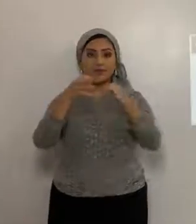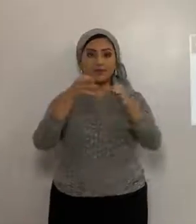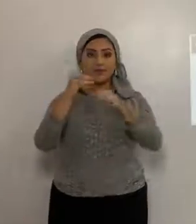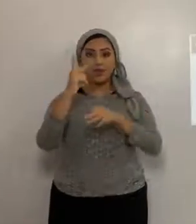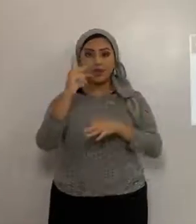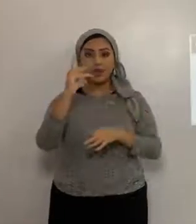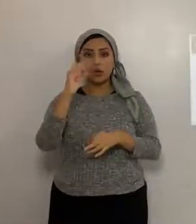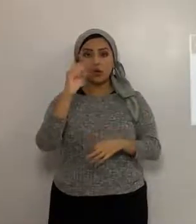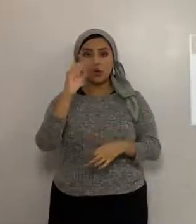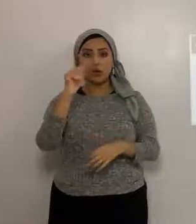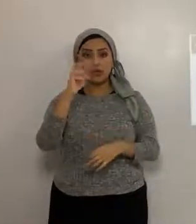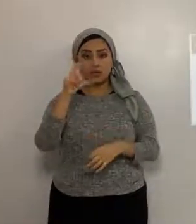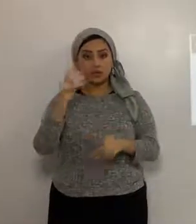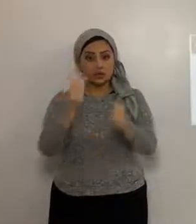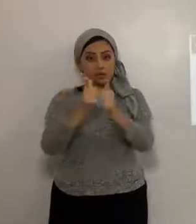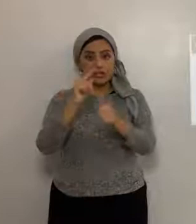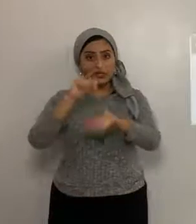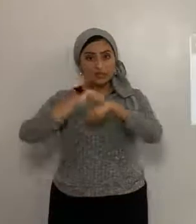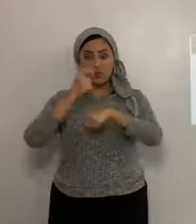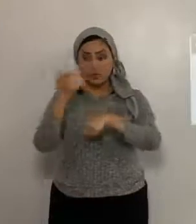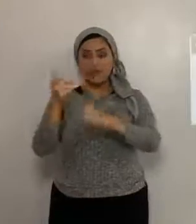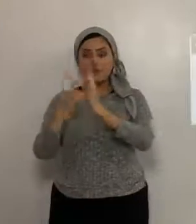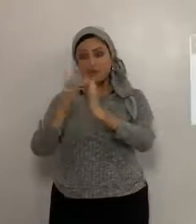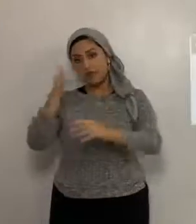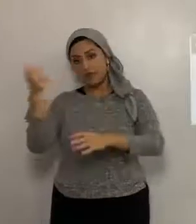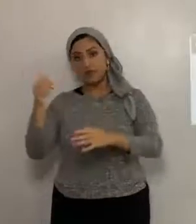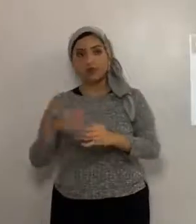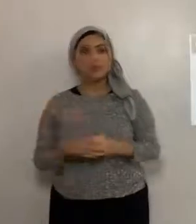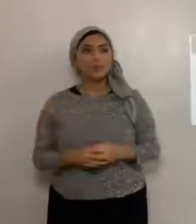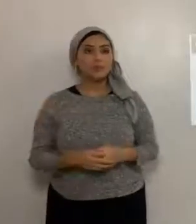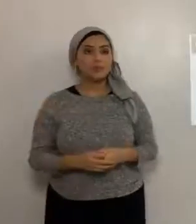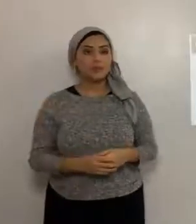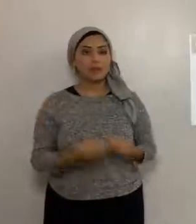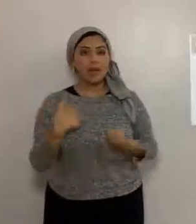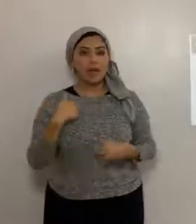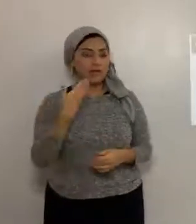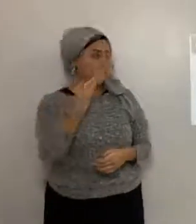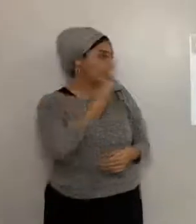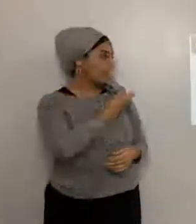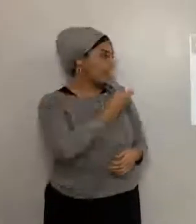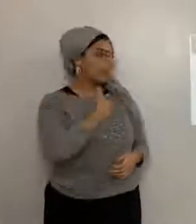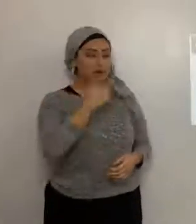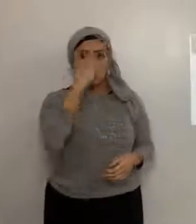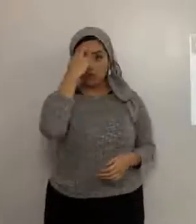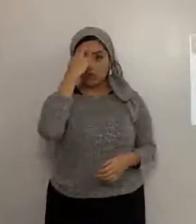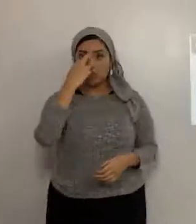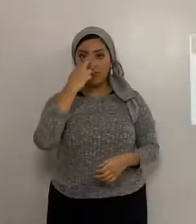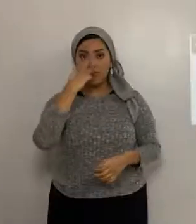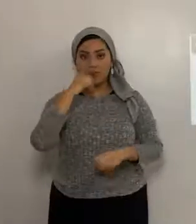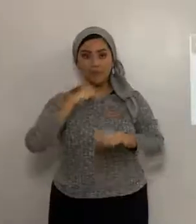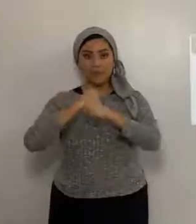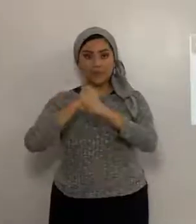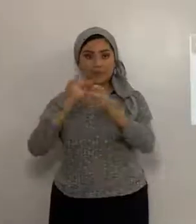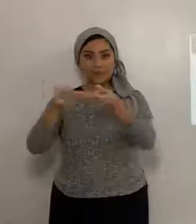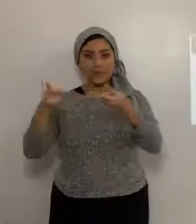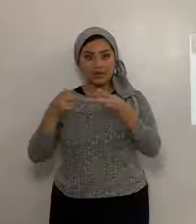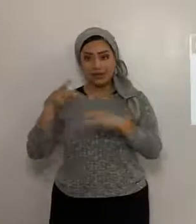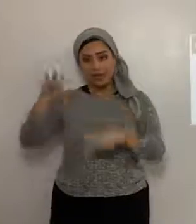del templo, vean ese video. Entonces, esta es la fortaleza Antonia, le vamos a poner una F y una A, unos